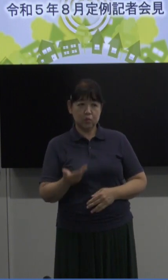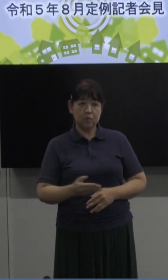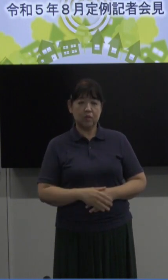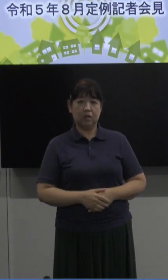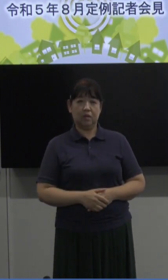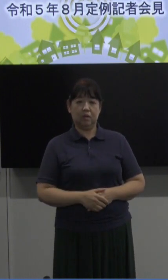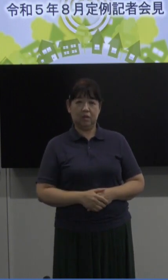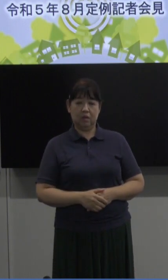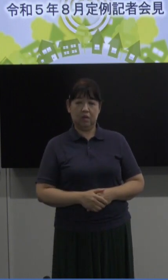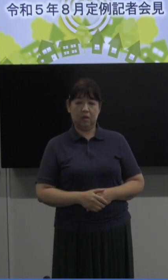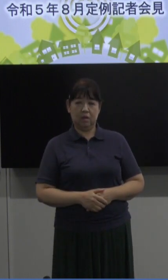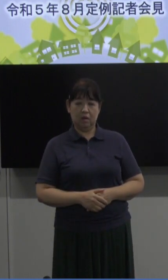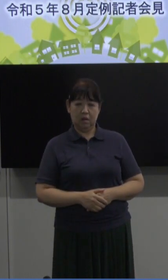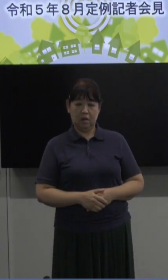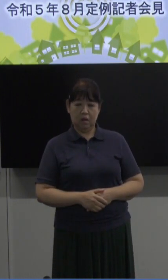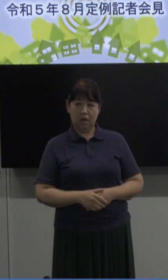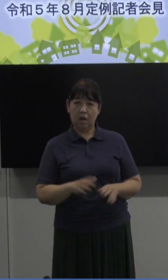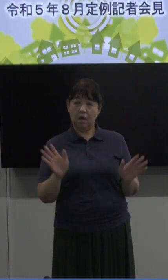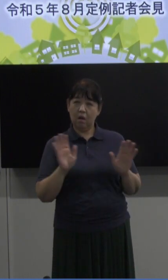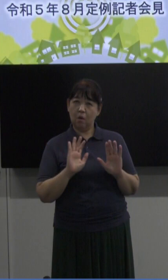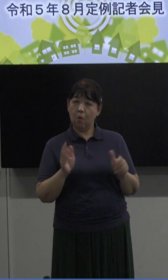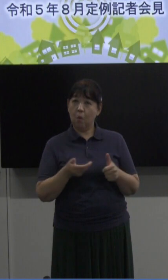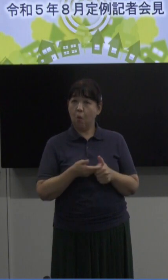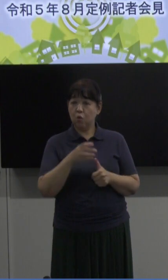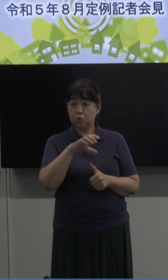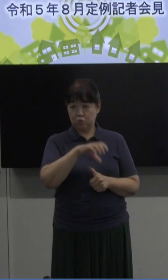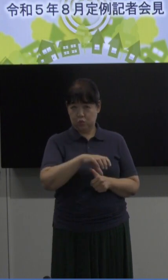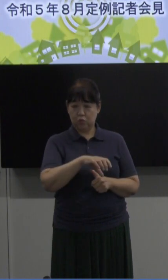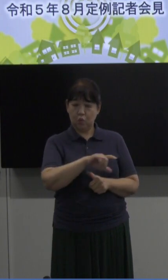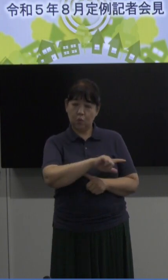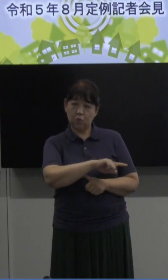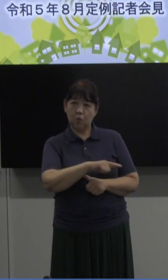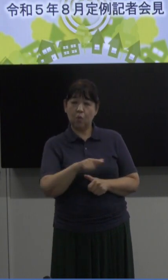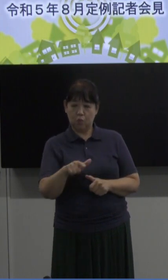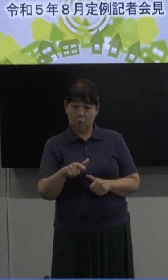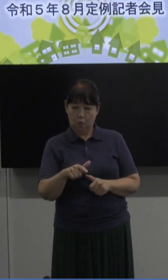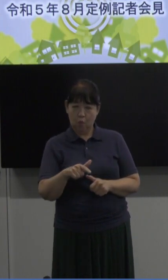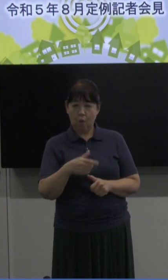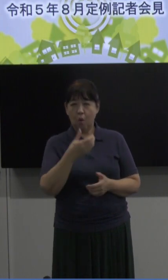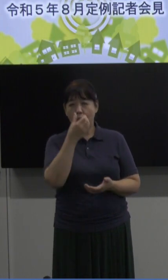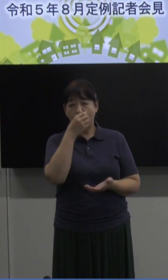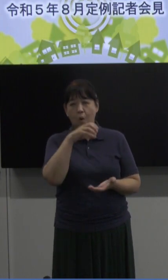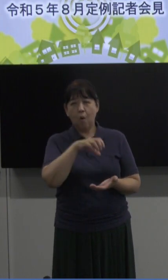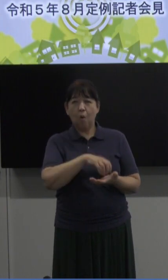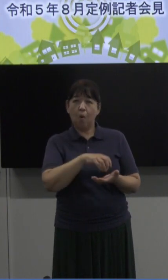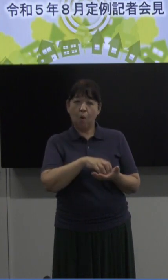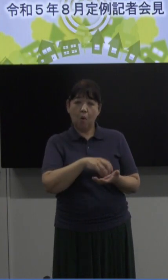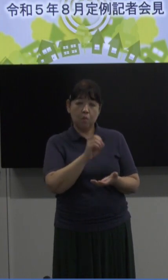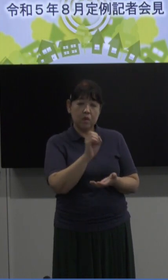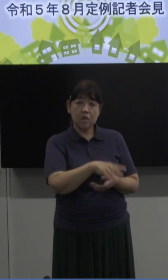は保育所等おむつ用ゴミ箱購入補助金でございまして、